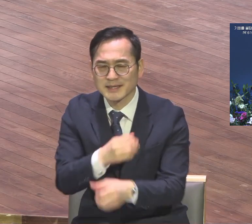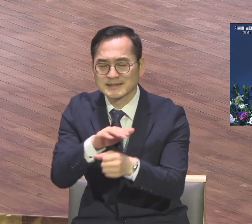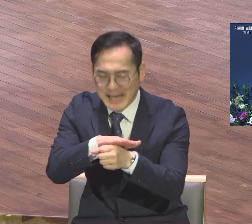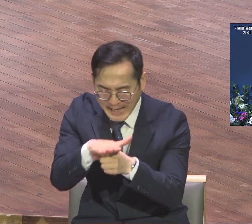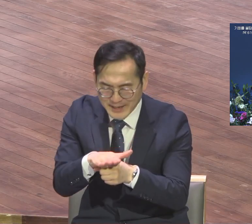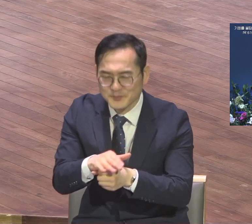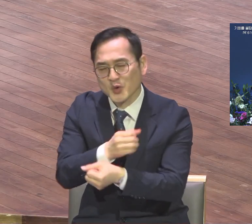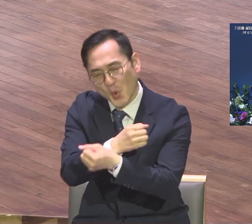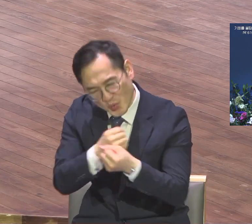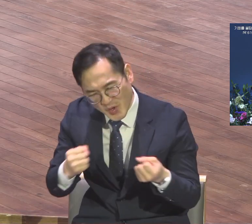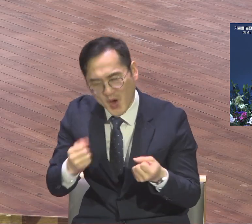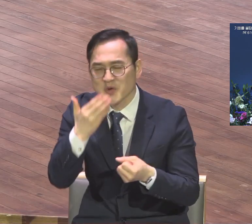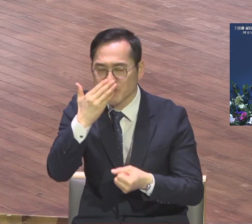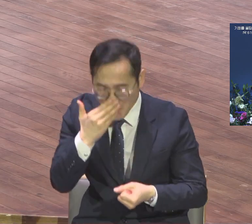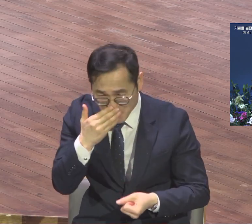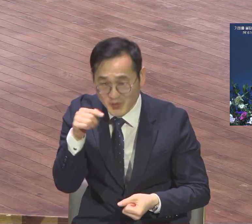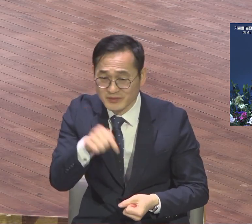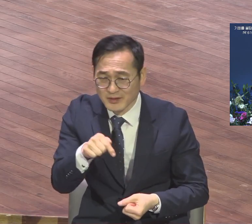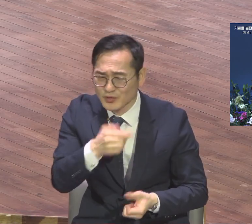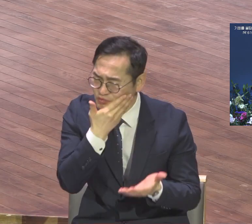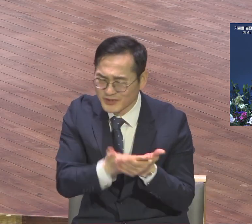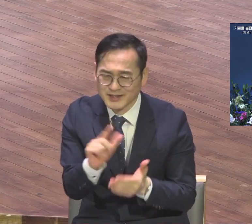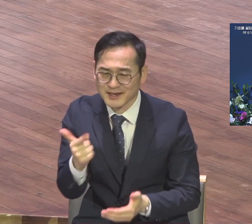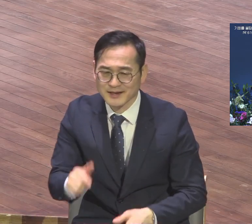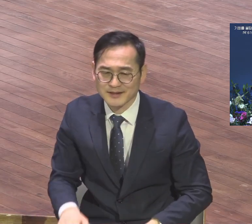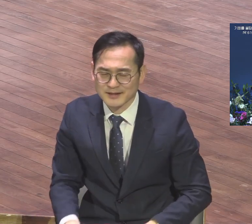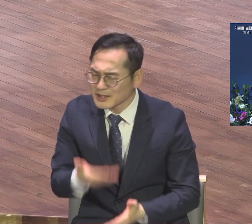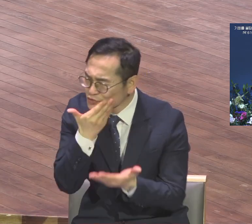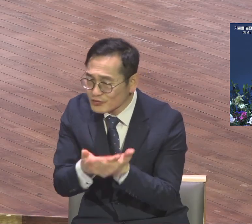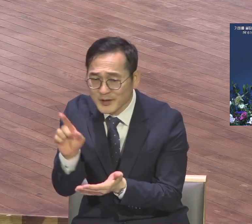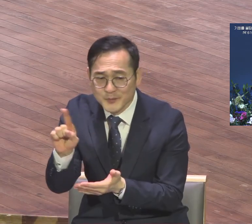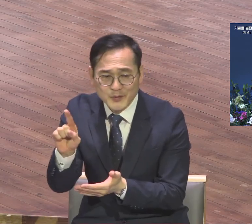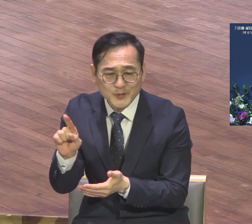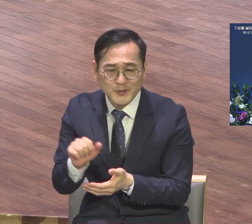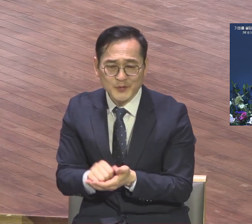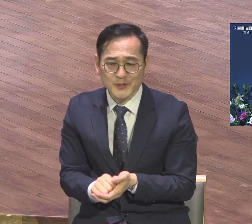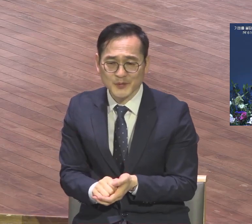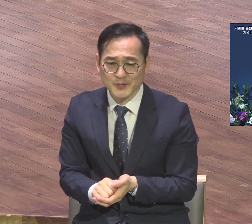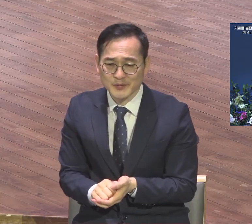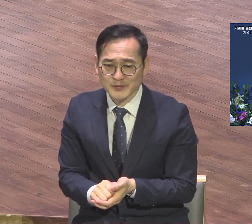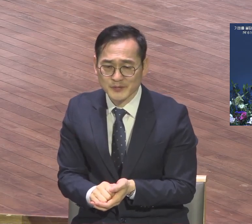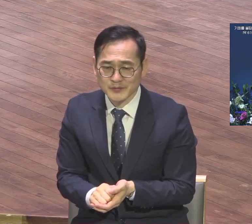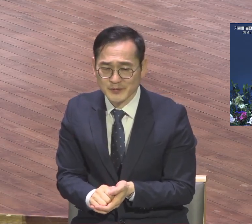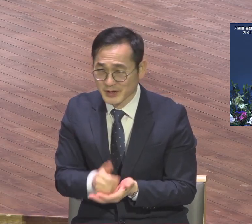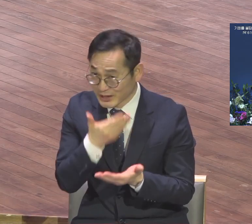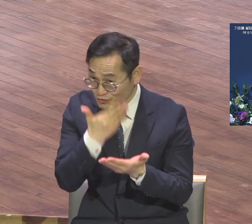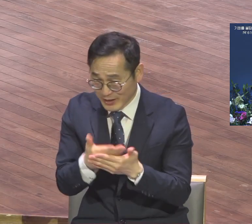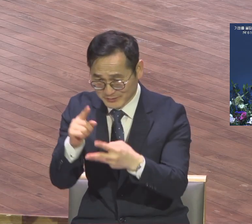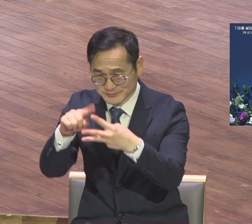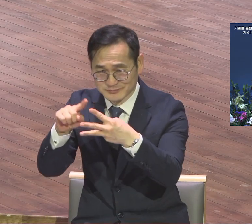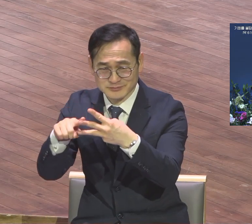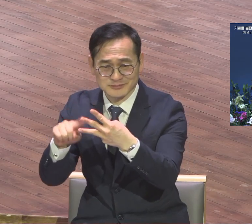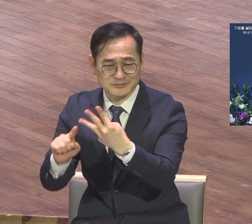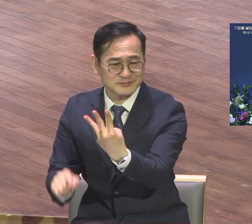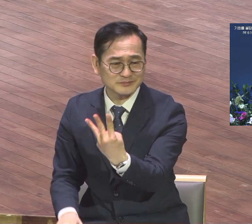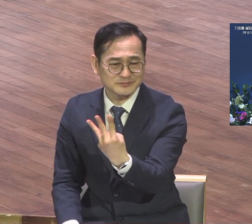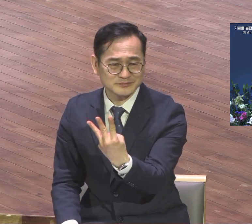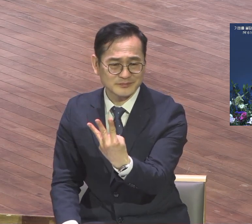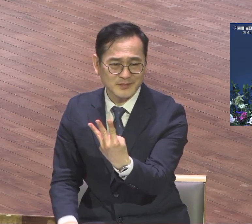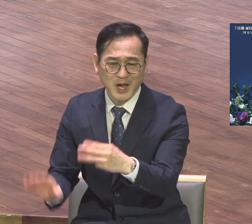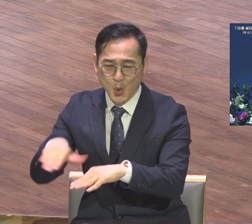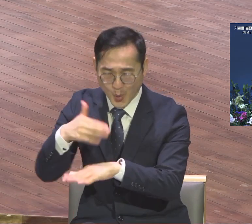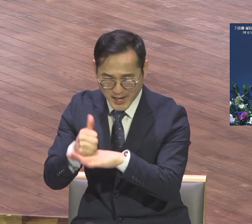용서해라, 겸손해라. 그거 다 서론이에요. 본론 세 가지. 이것만 잡으면 끝! 일곱 가지 말씀 다